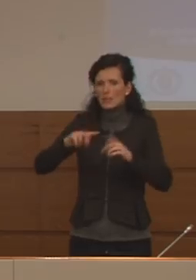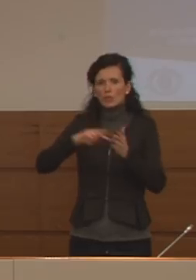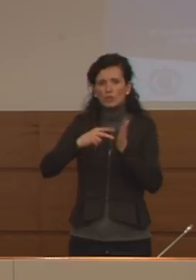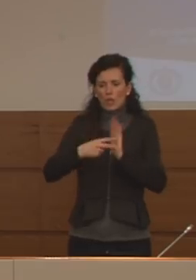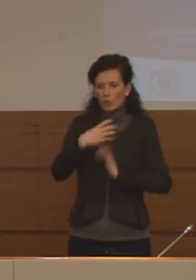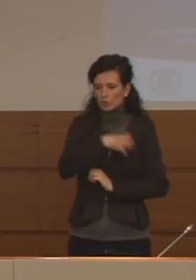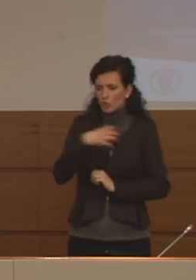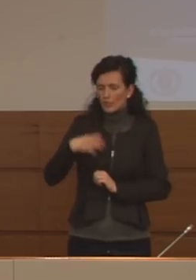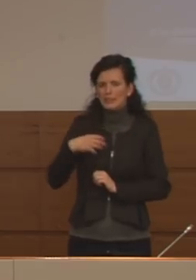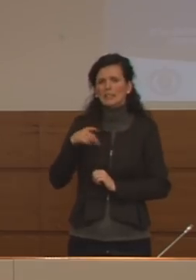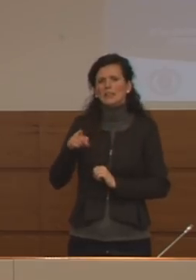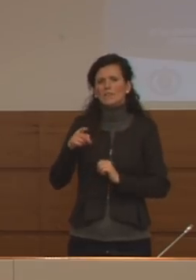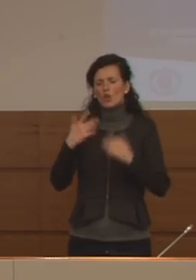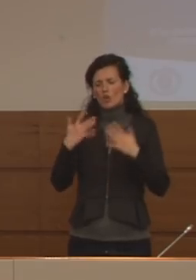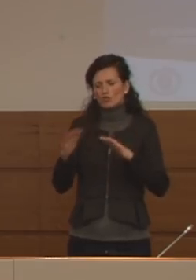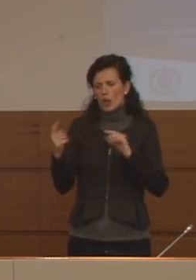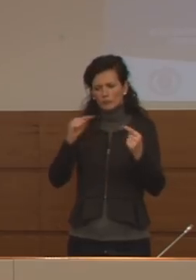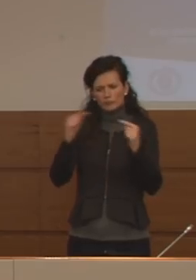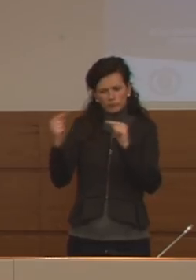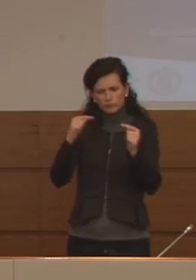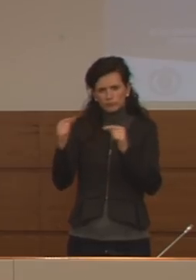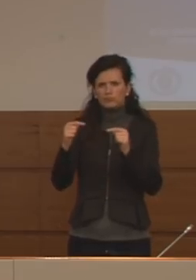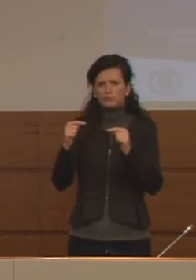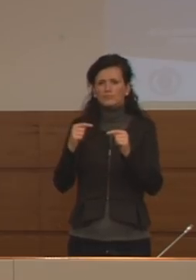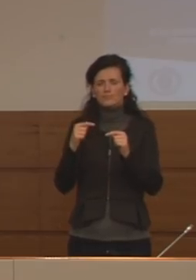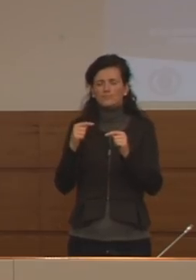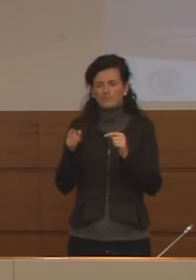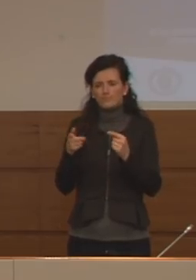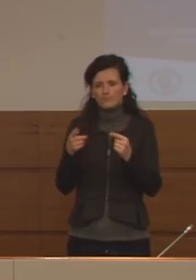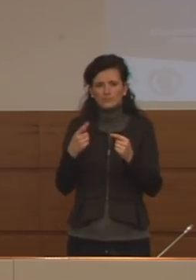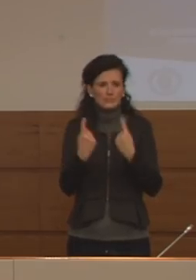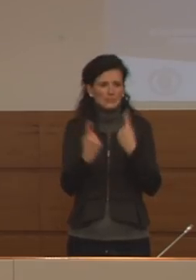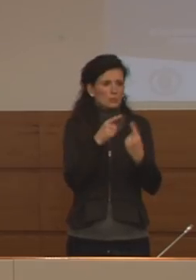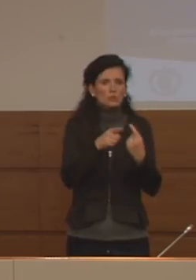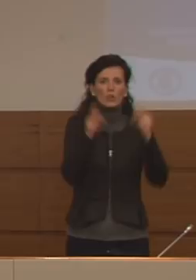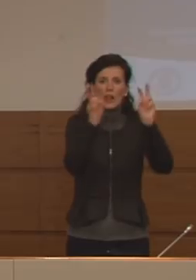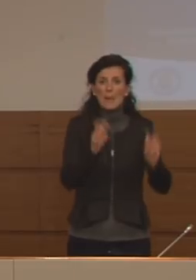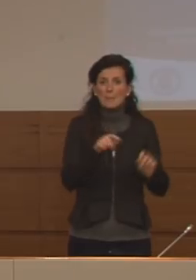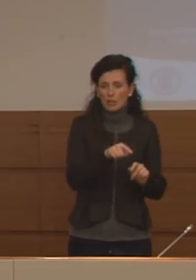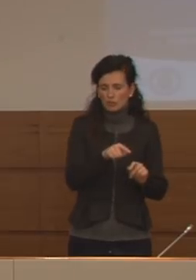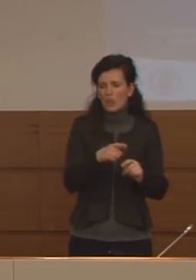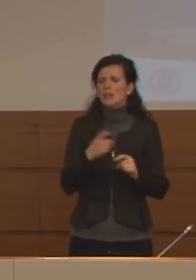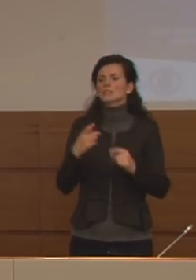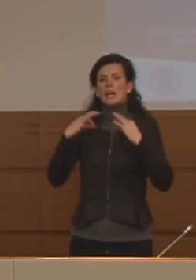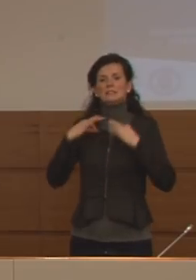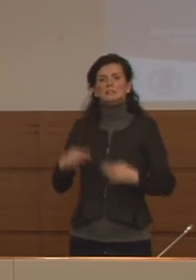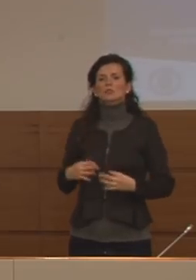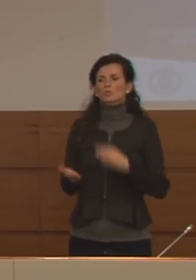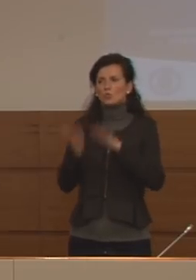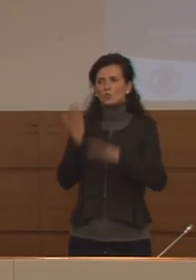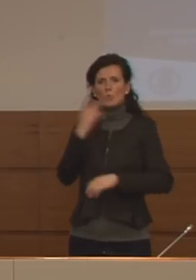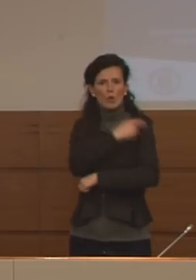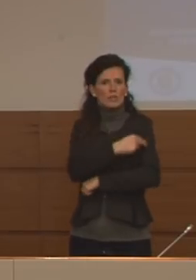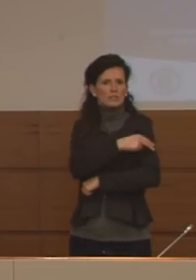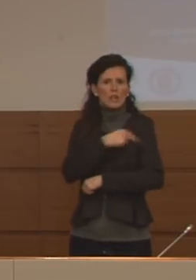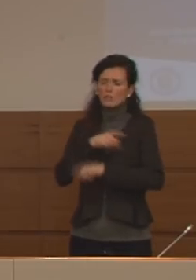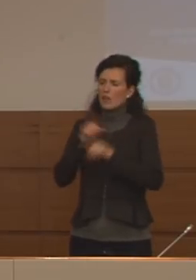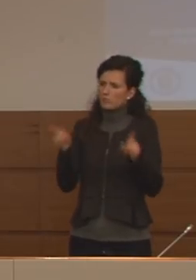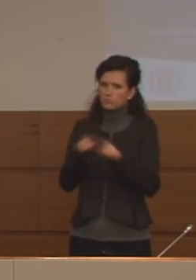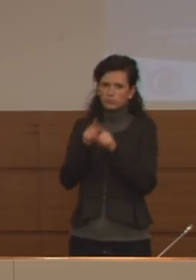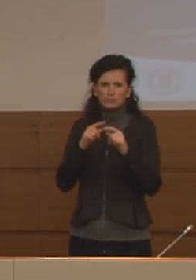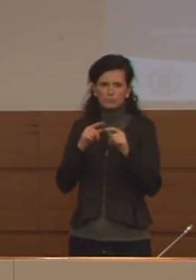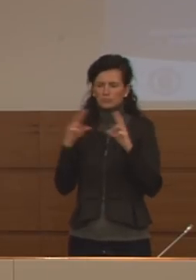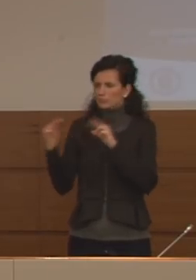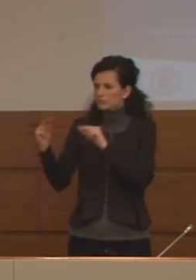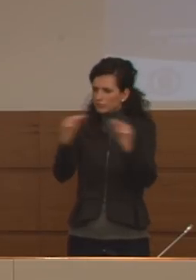scientifico del dell'emergenza dell'istituto superiore della sanità quindi si